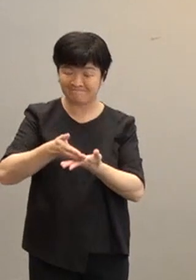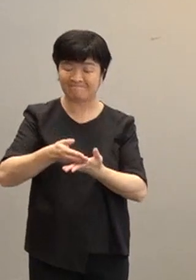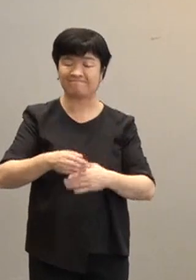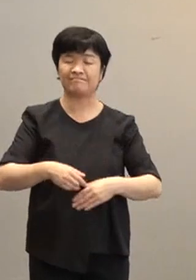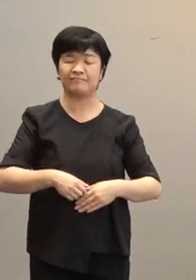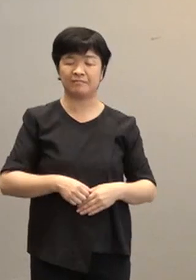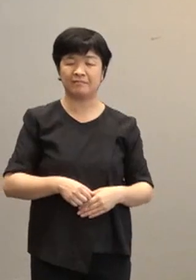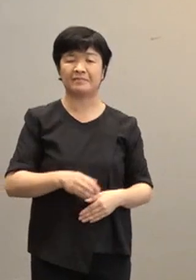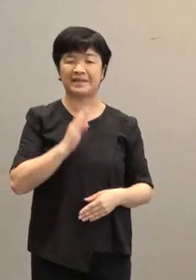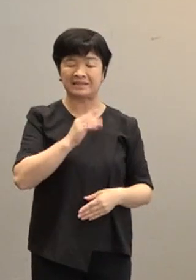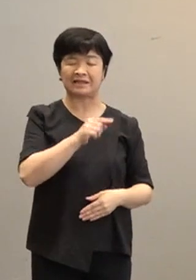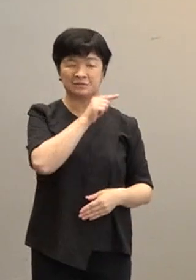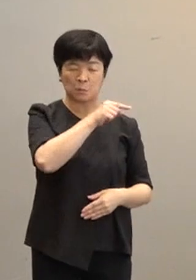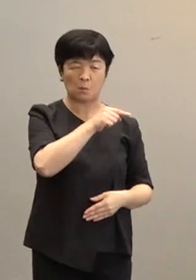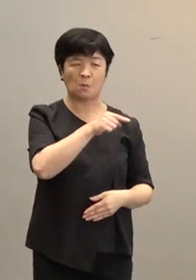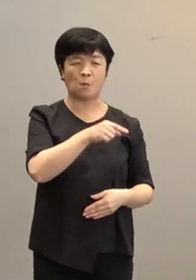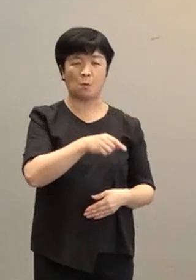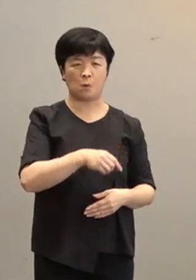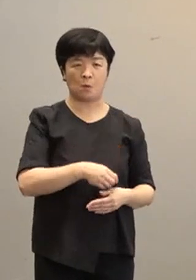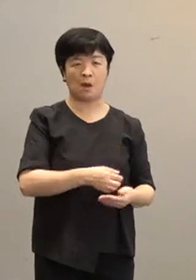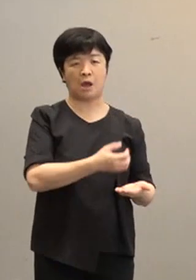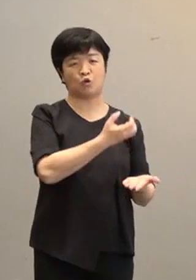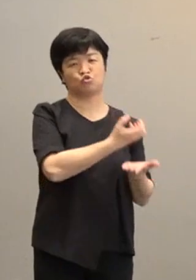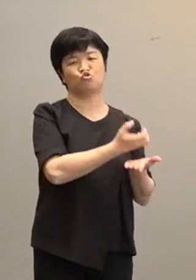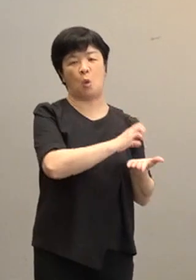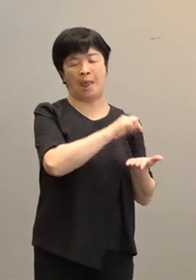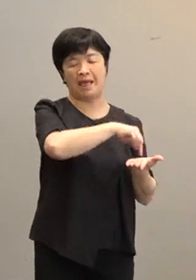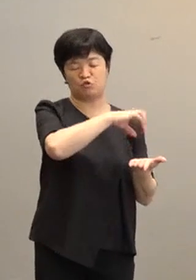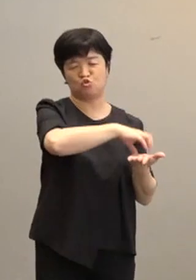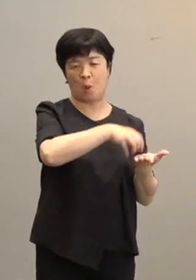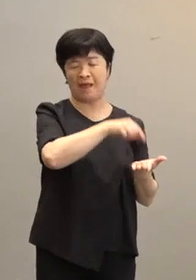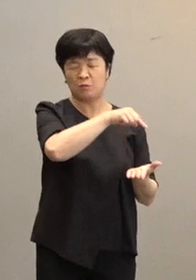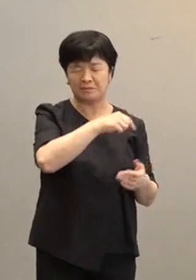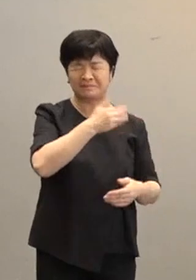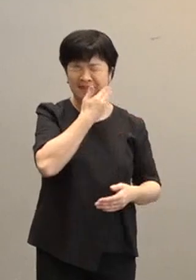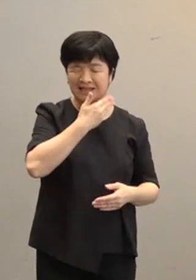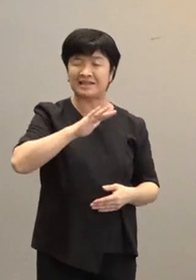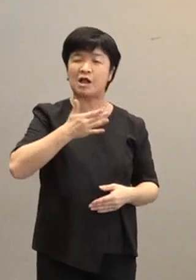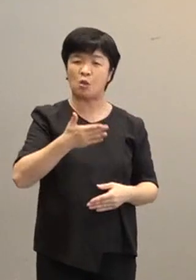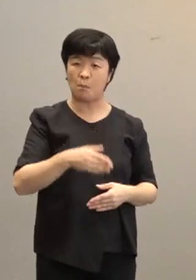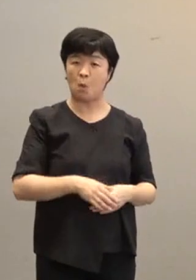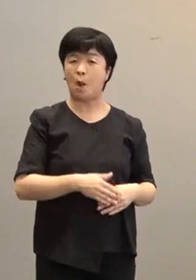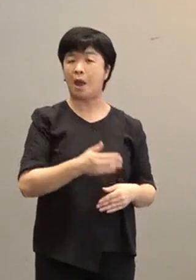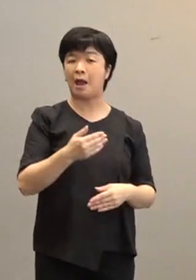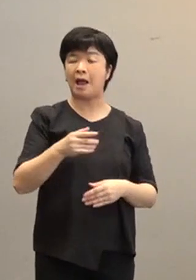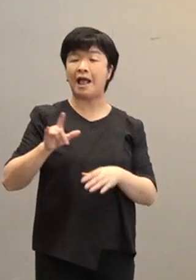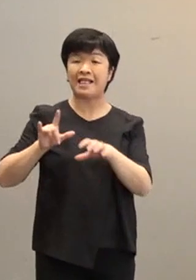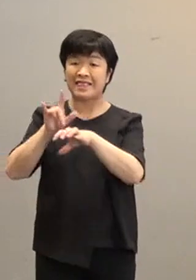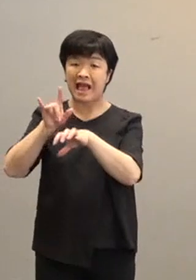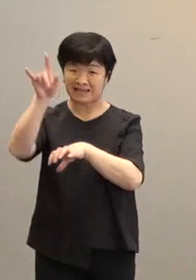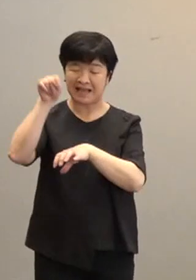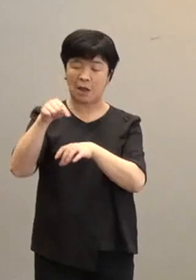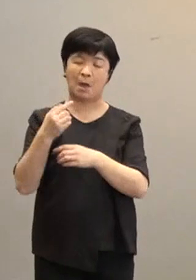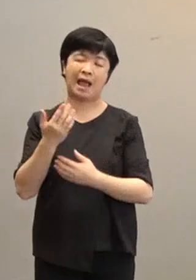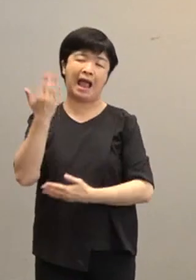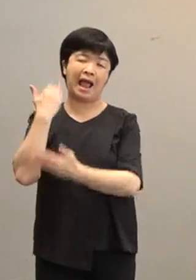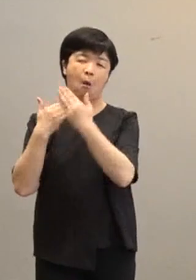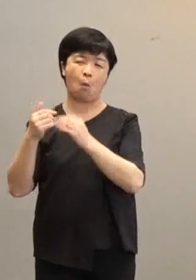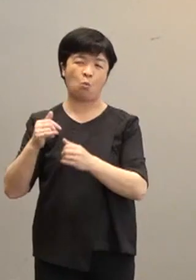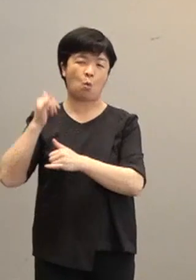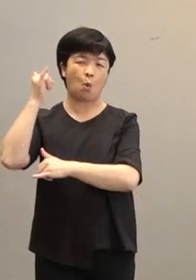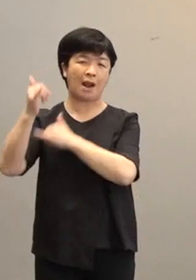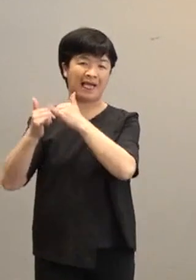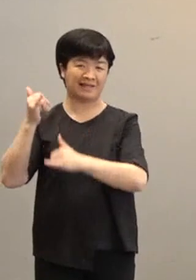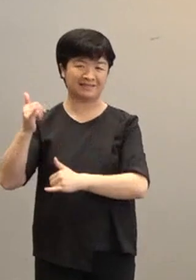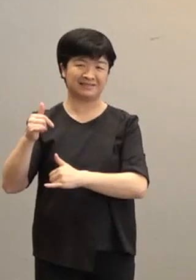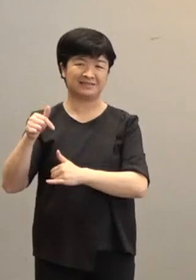圏の重要な空港でありますけれども、まあ、成田空港というのは過去の歴史の上も、国が